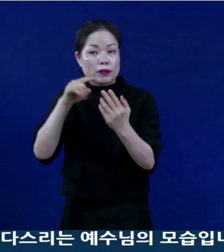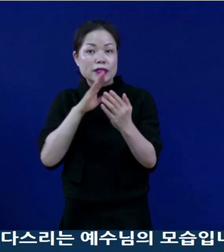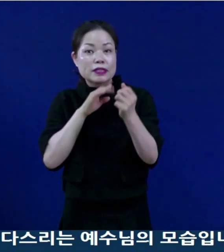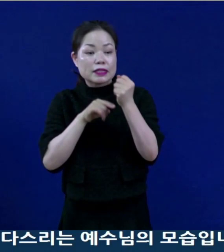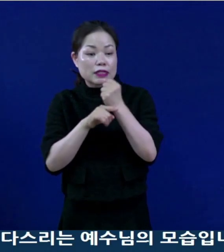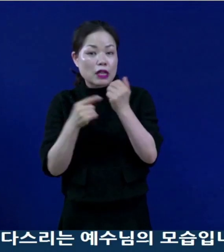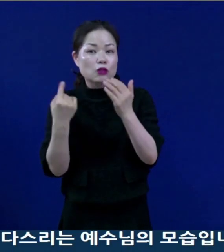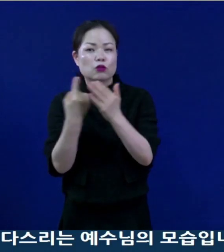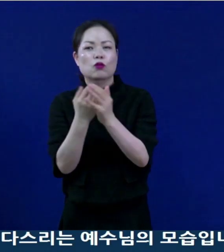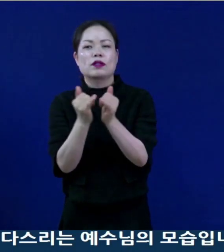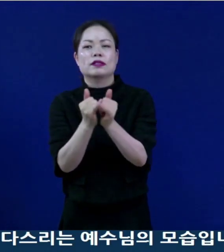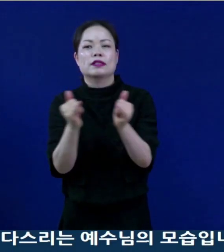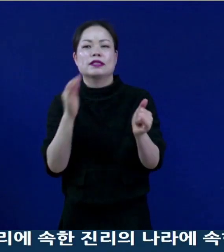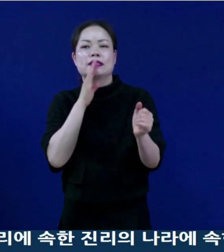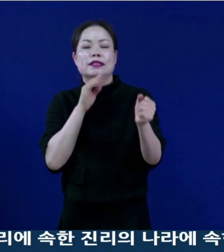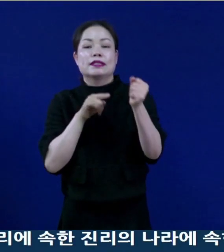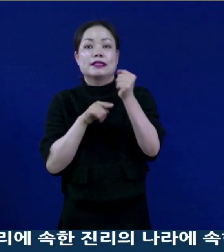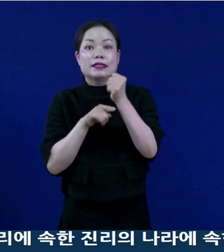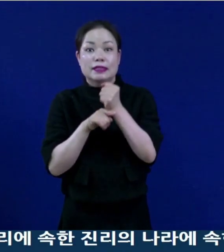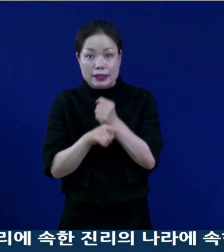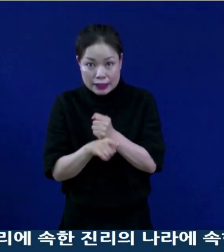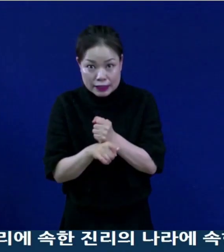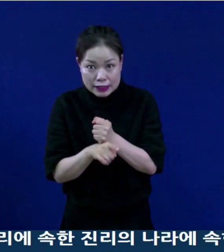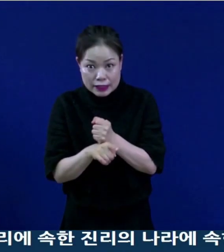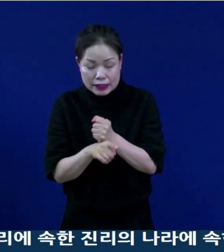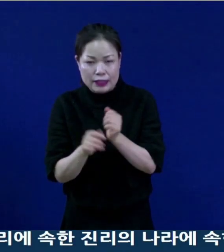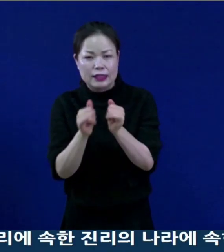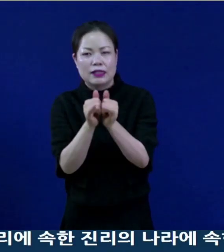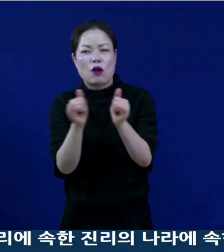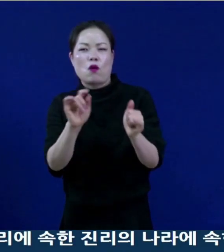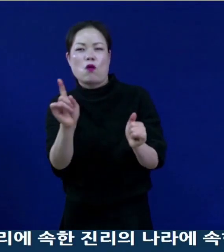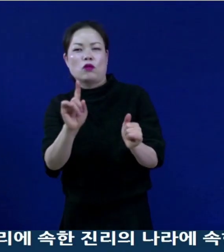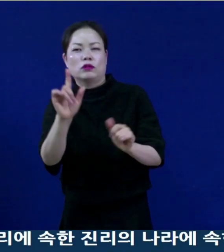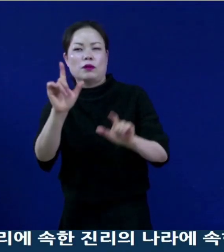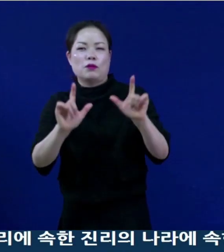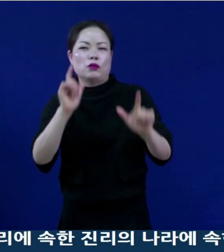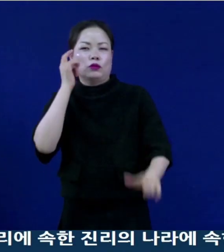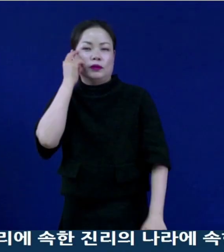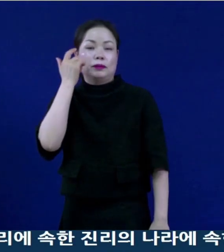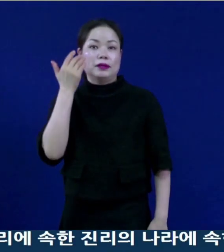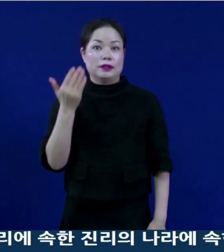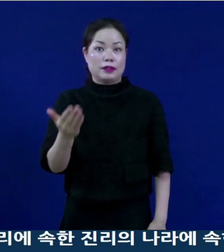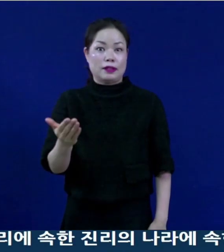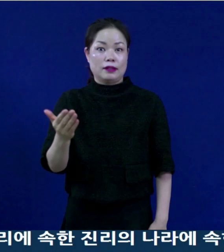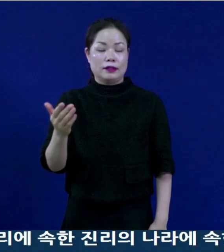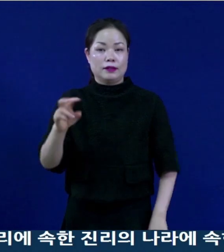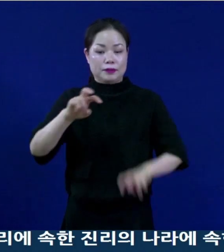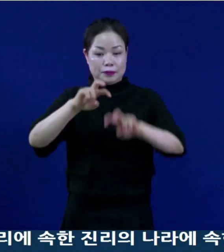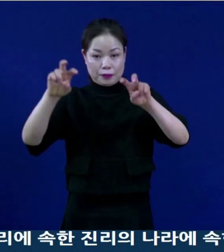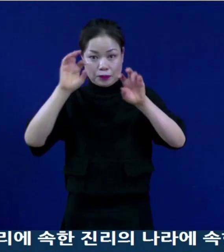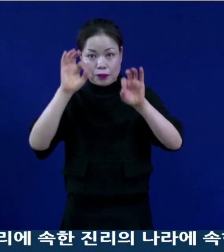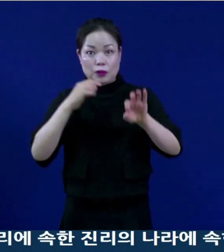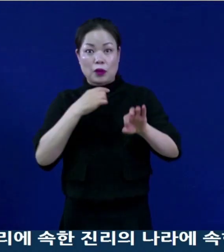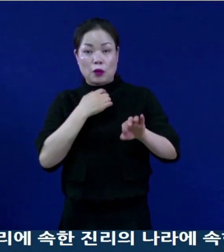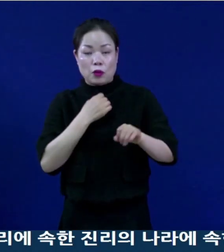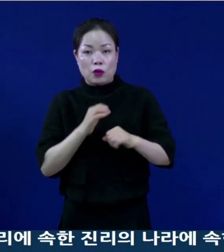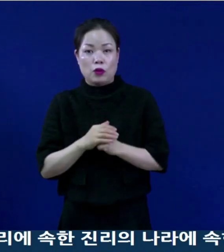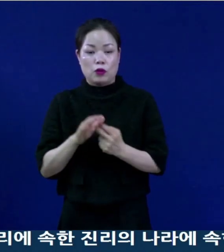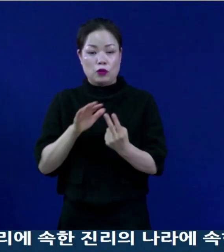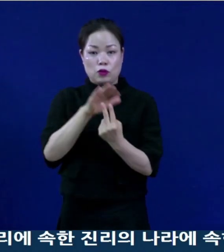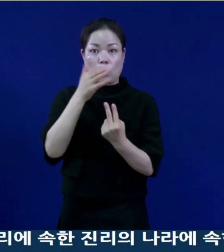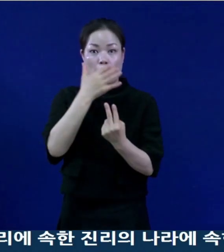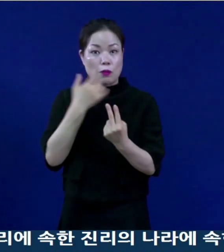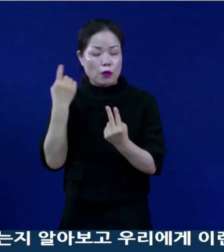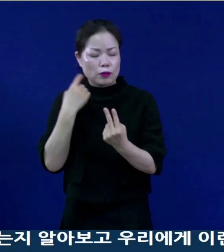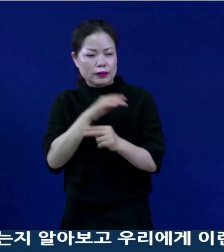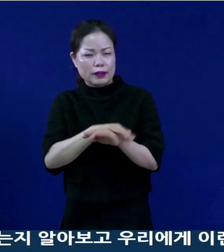진리에 속한 사람들, 진리의 사람들은 어떤 모습일까 한번 살펴봅니다. 요한복음에 보면